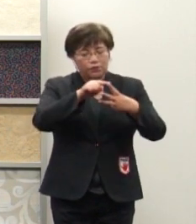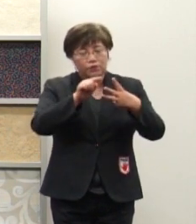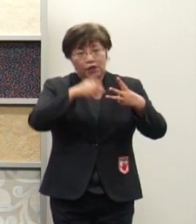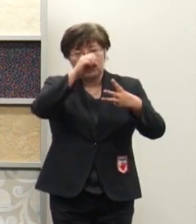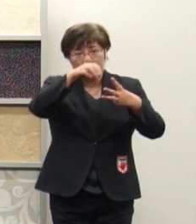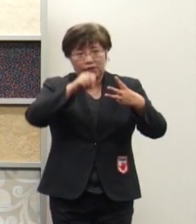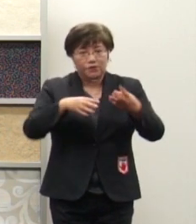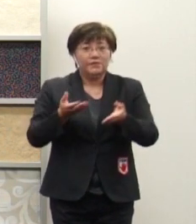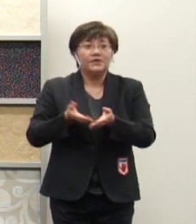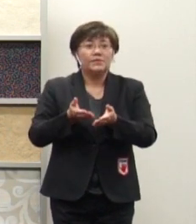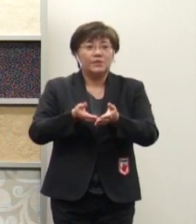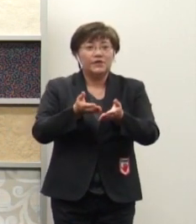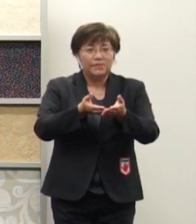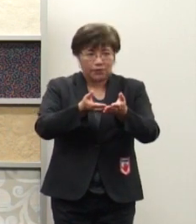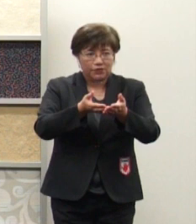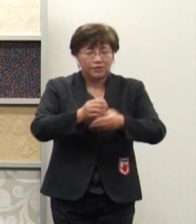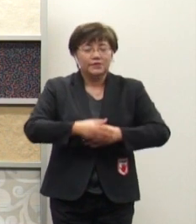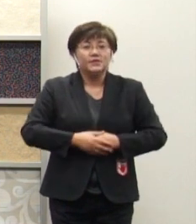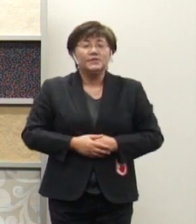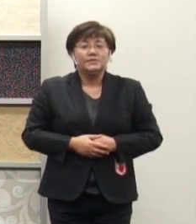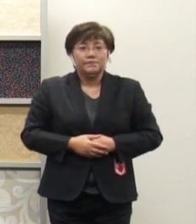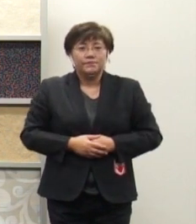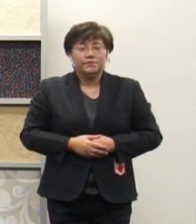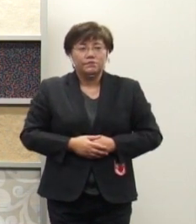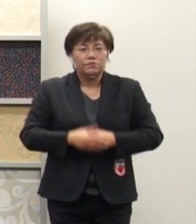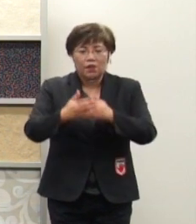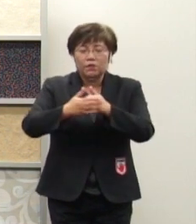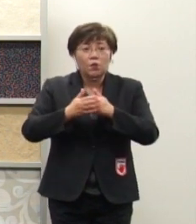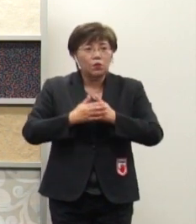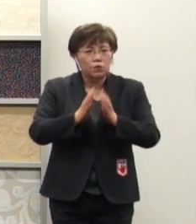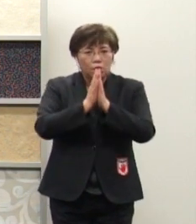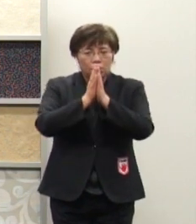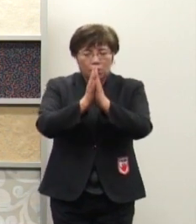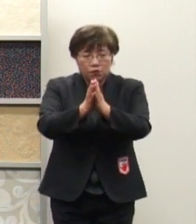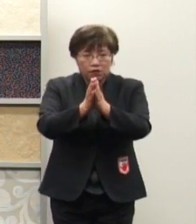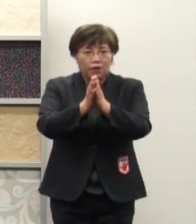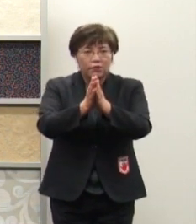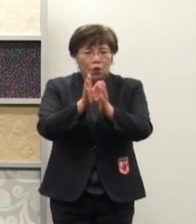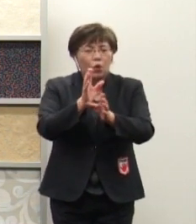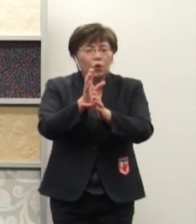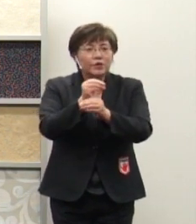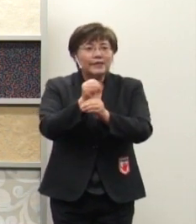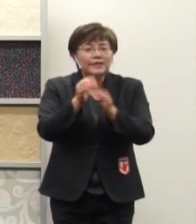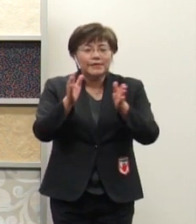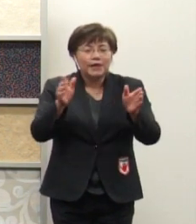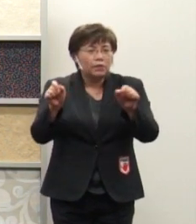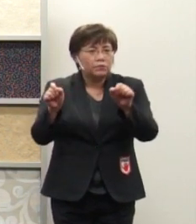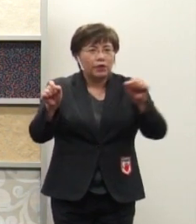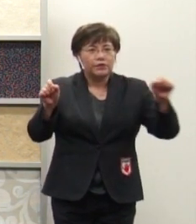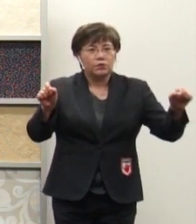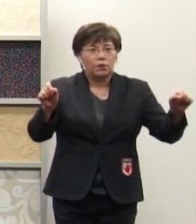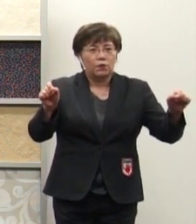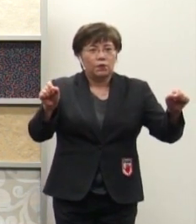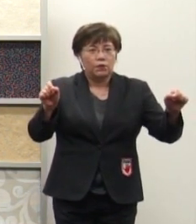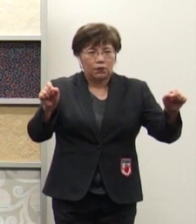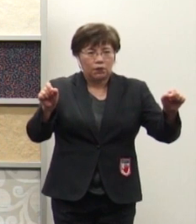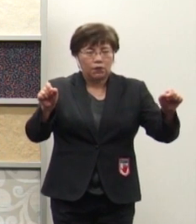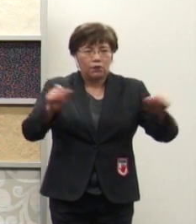させていただきます。まず協力要請の期間延長ですが、